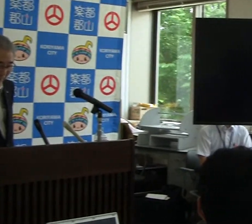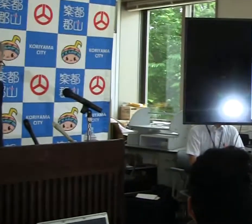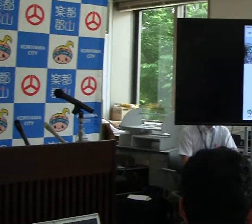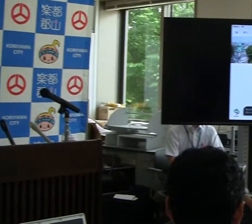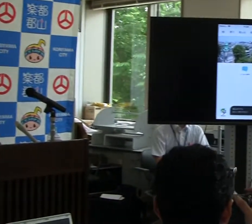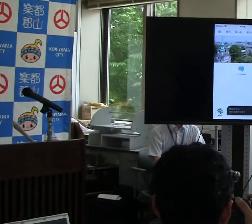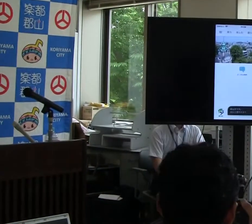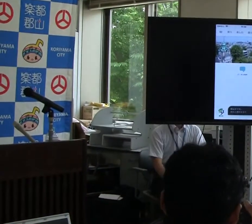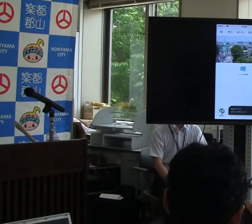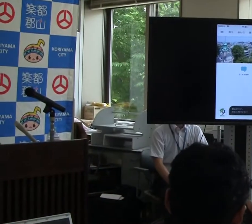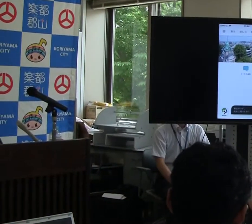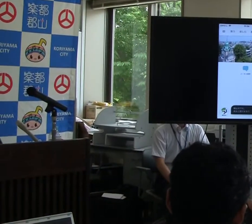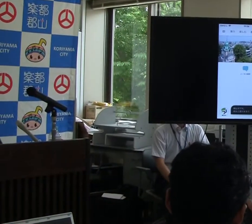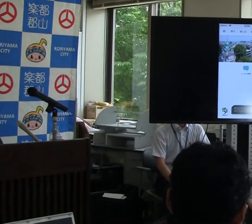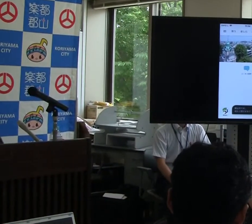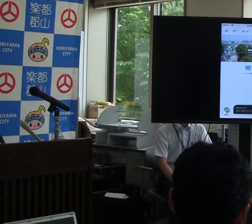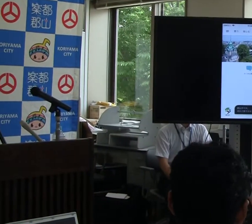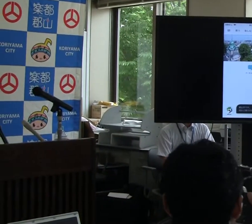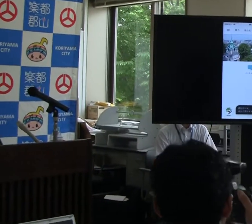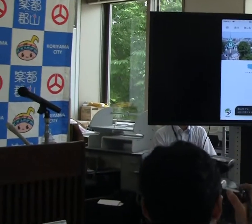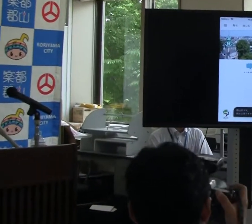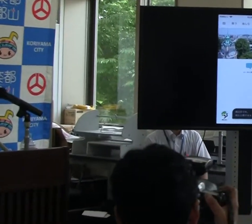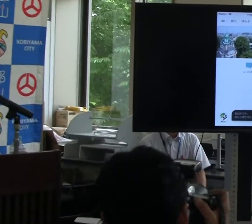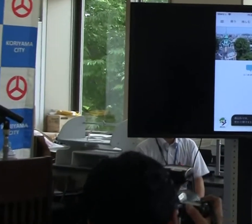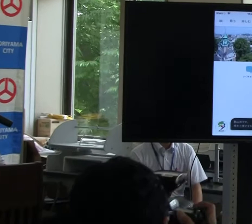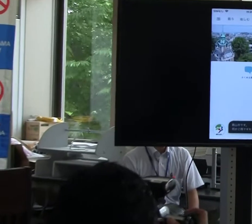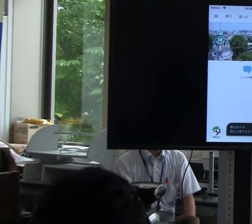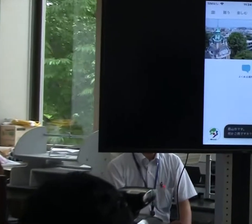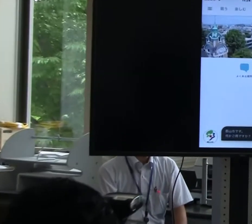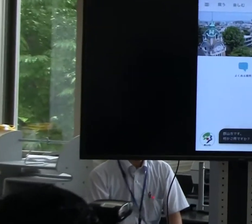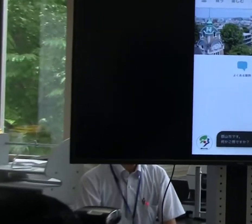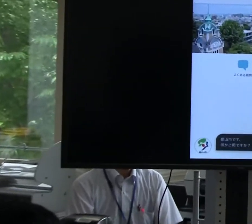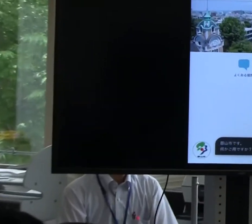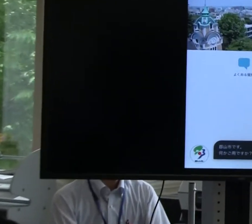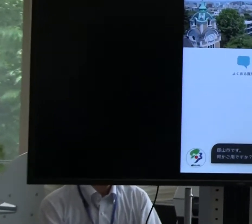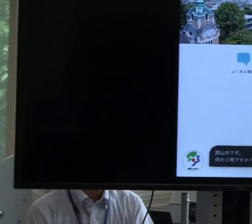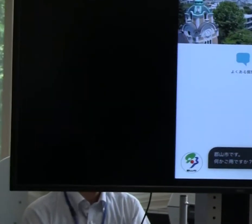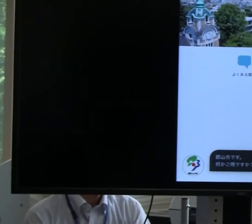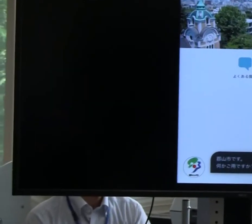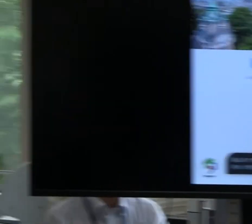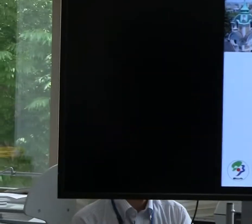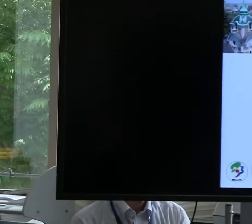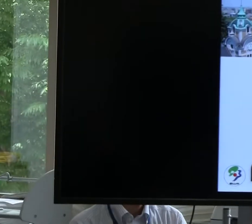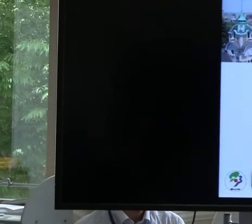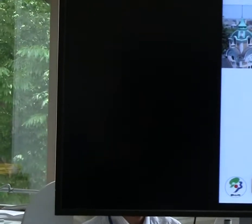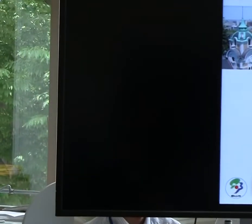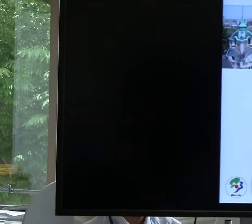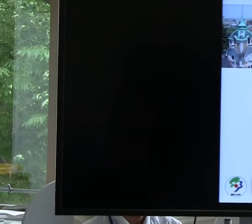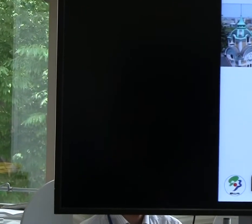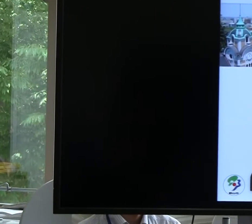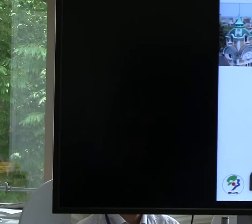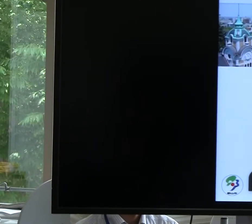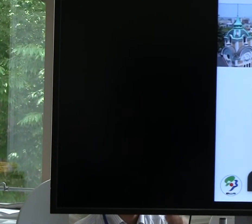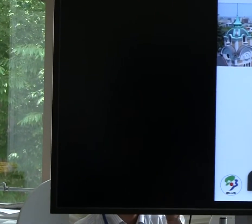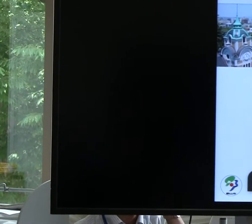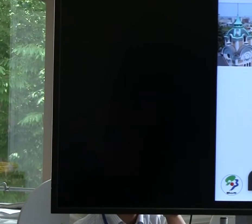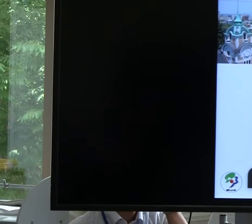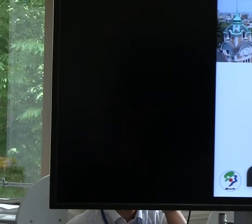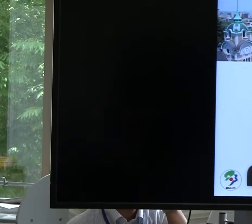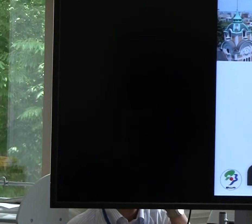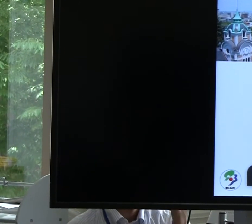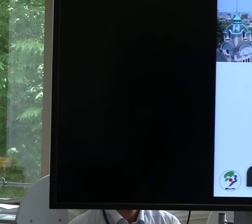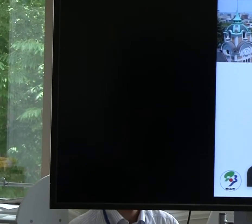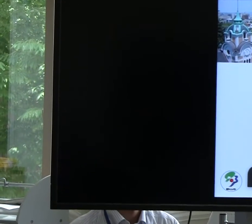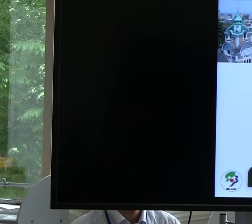ますということで、こちら、AI を使ったサービスを、 7月27日金曜日から開始